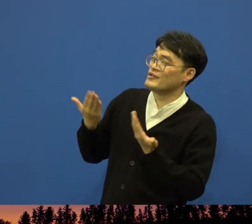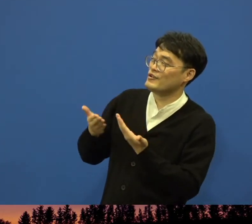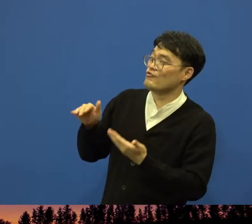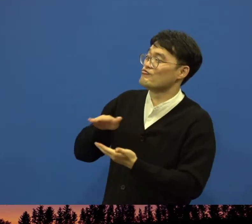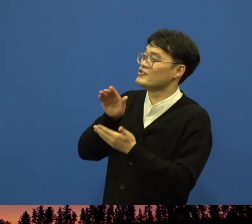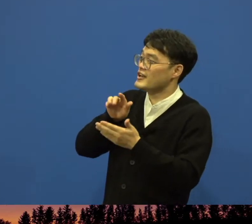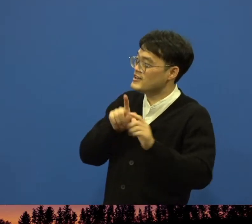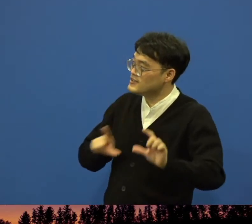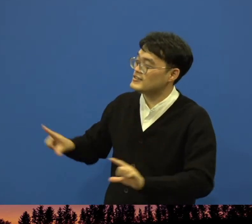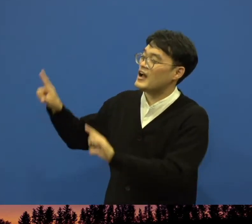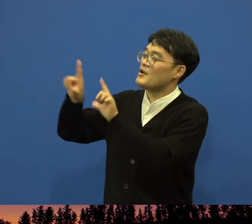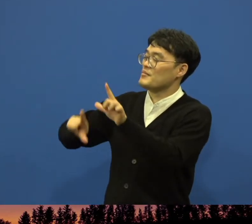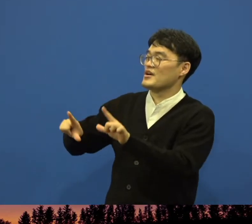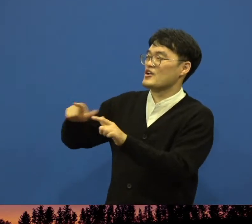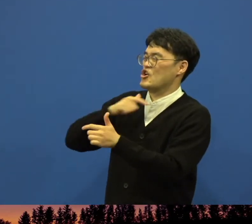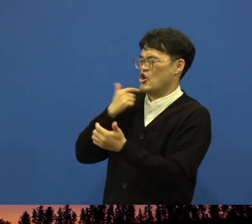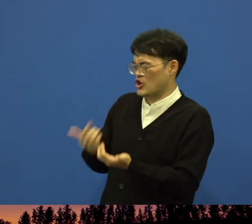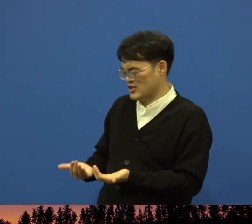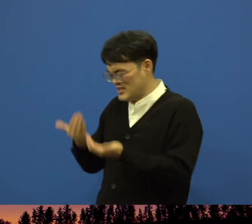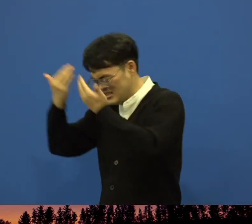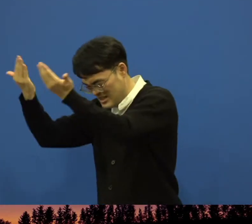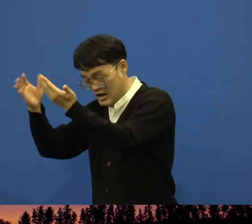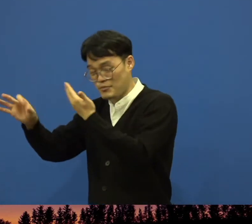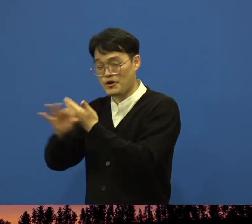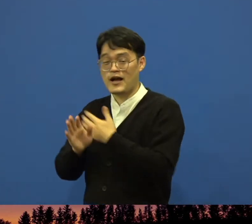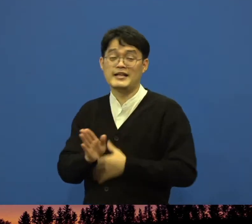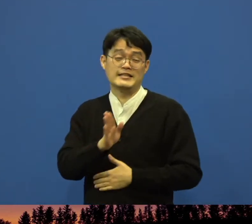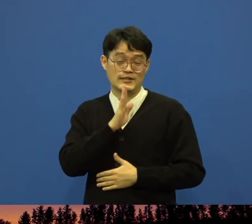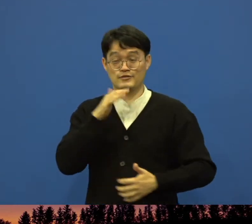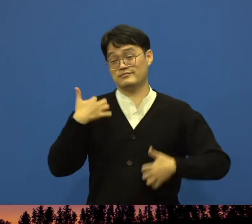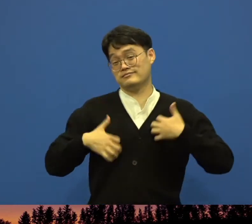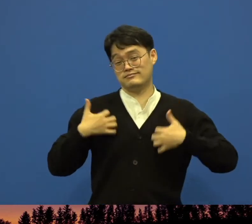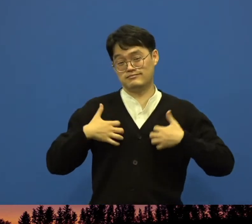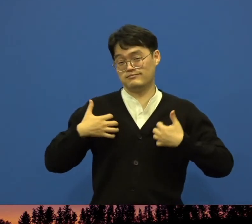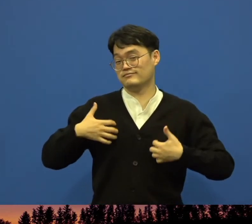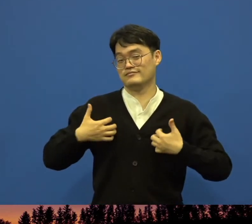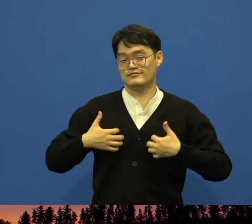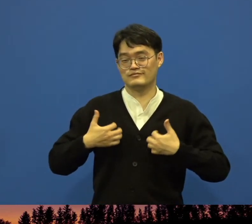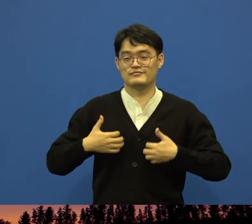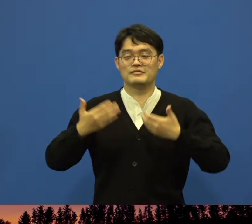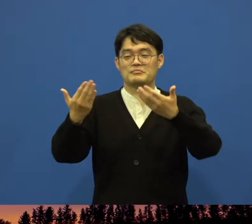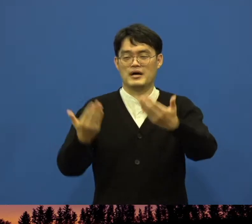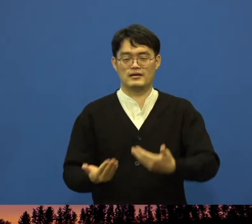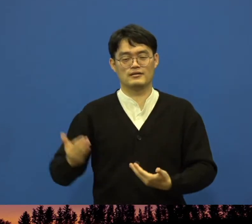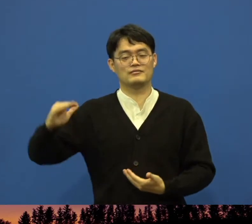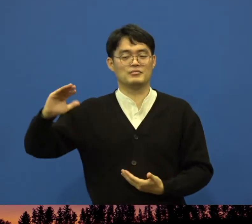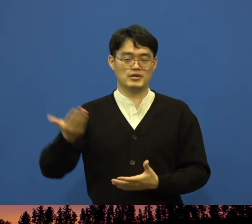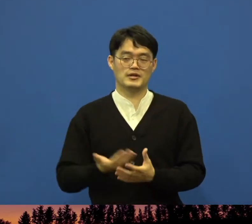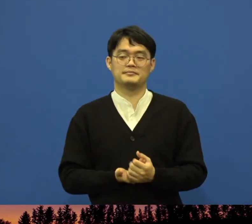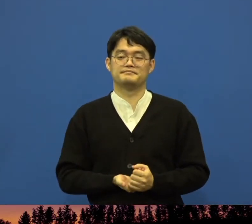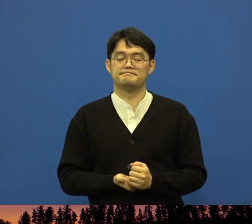돼요. 그때 우리에게 진정한 즐거움이 와요. 고퀄리티의 즐거움이 와요.